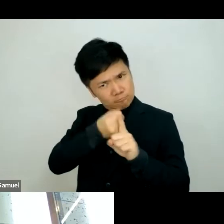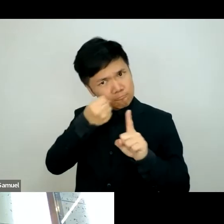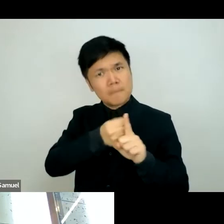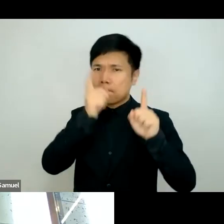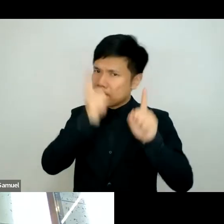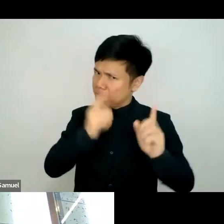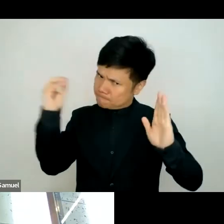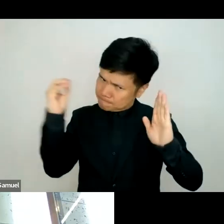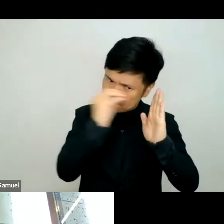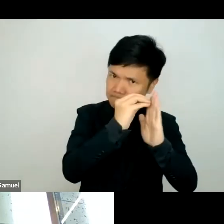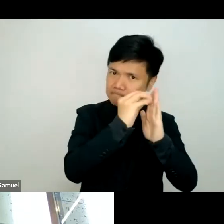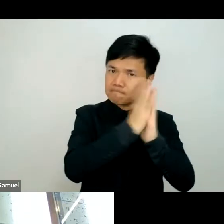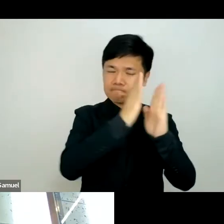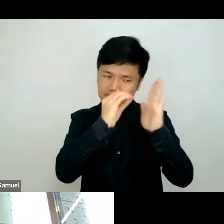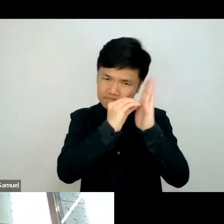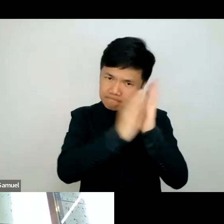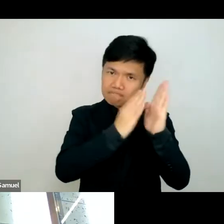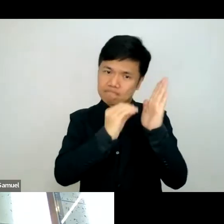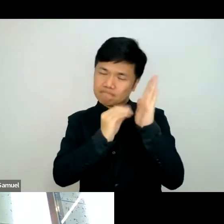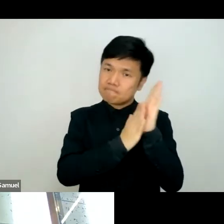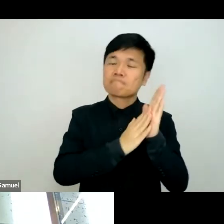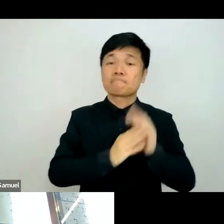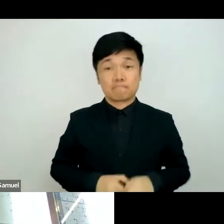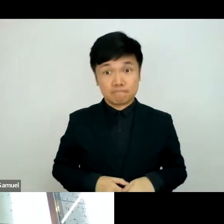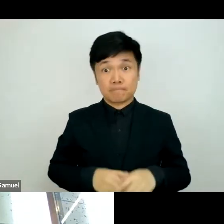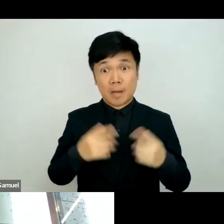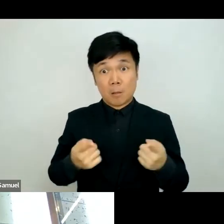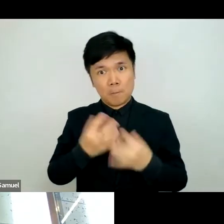focalisés sur une intervention très